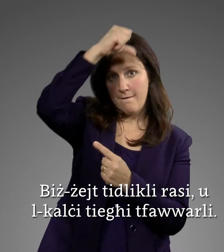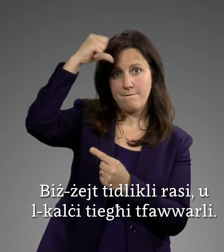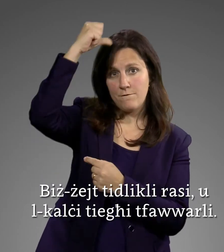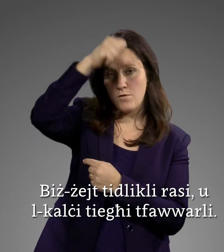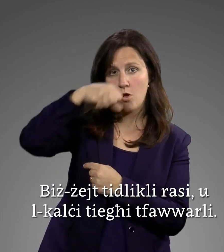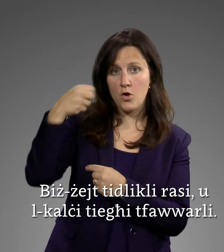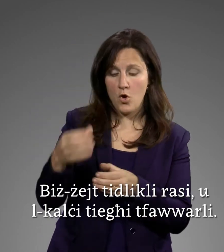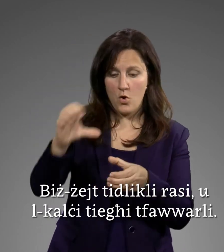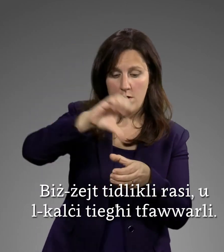tiegħi tfawwarli.